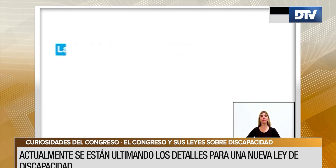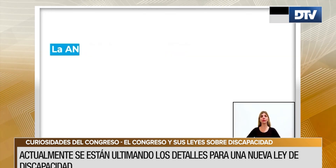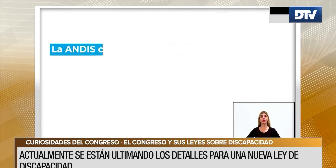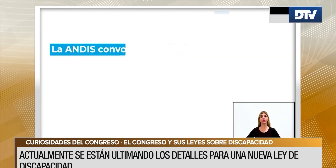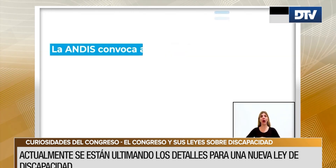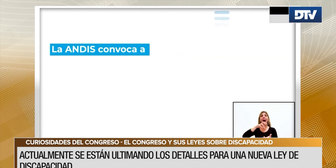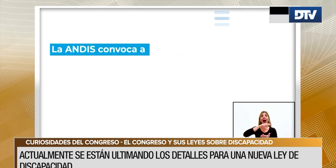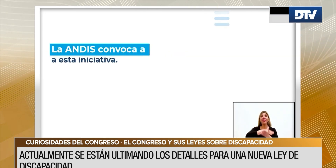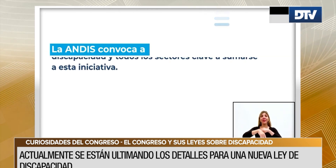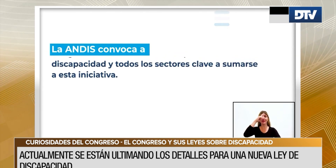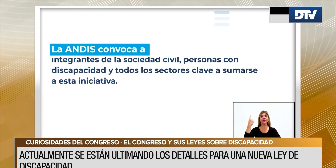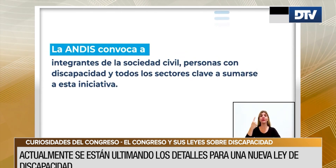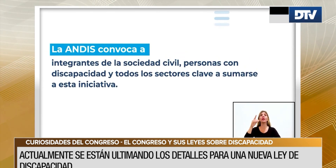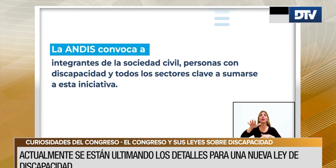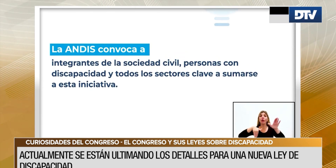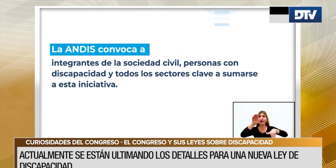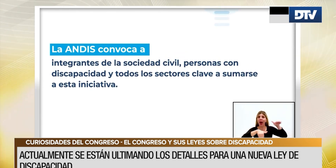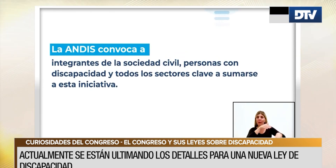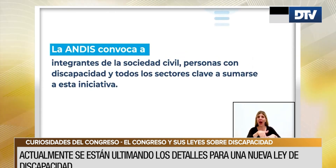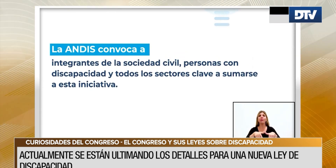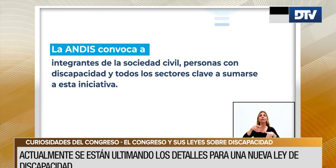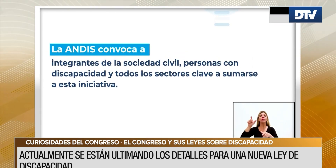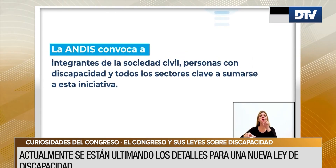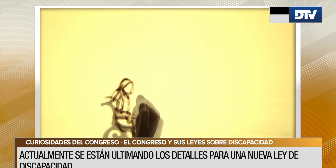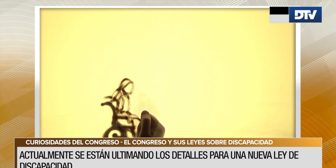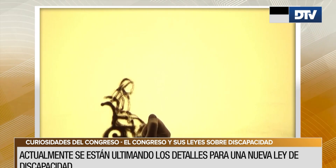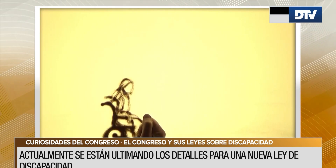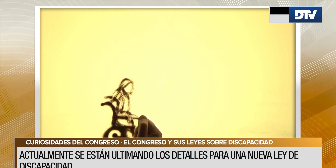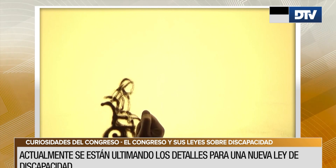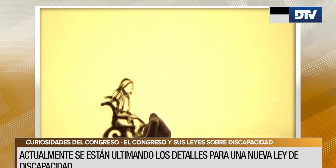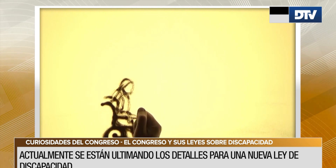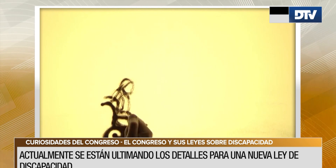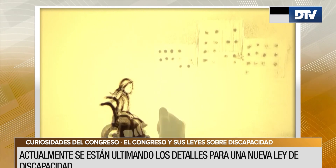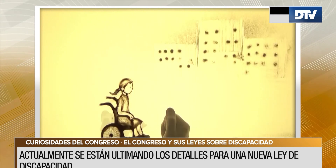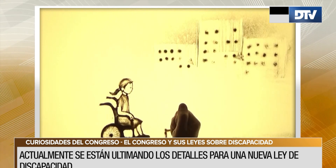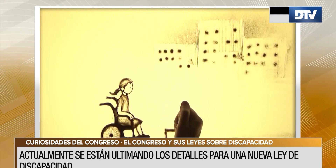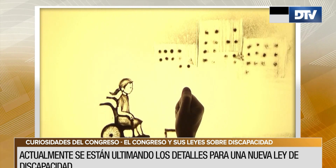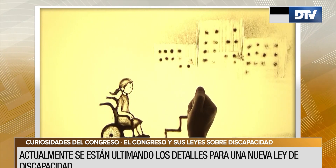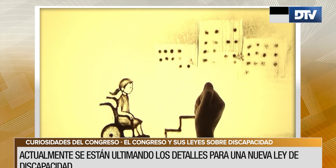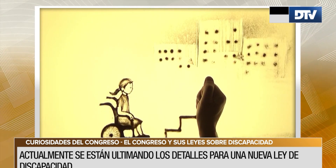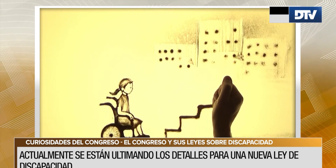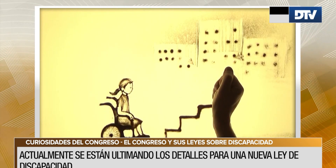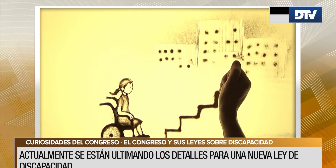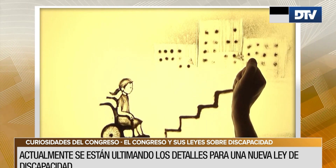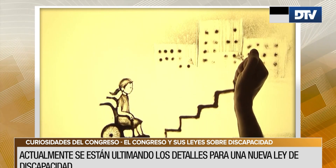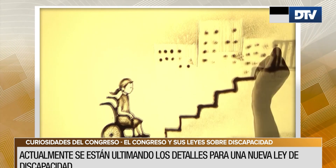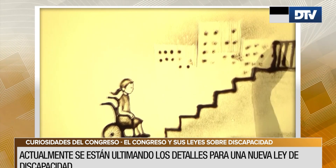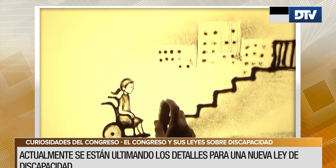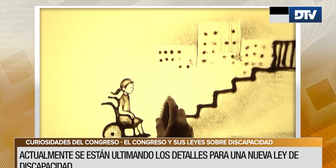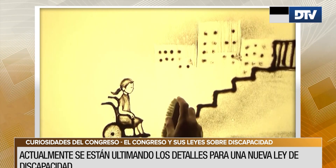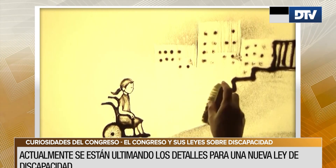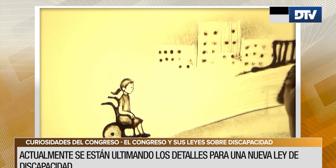central. La ley vigente considera a la persona con discapacidad desde una mirada rehabilitadora,